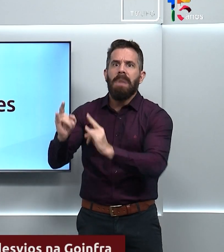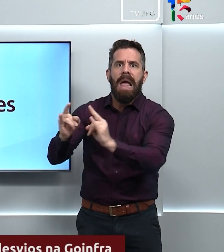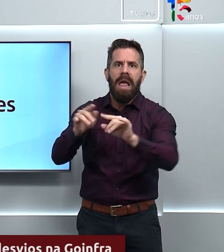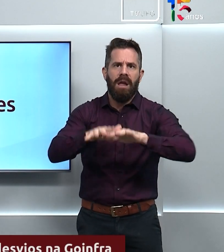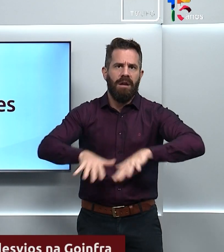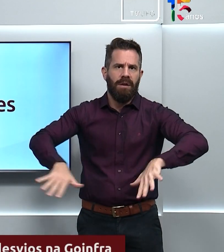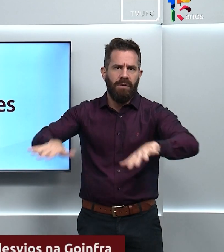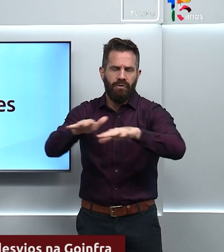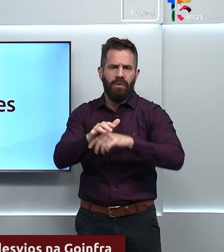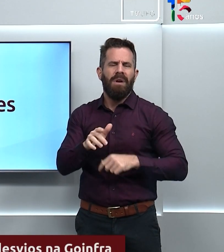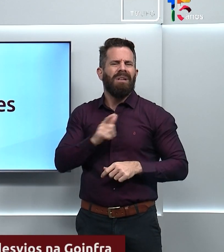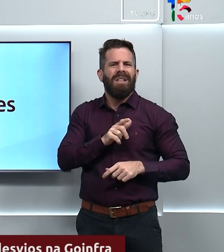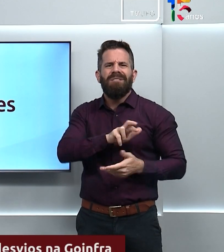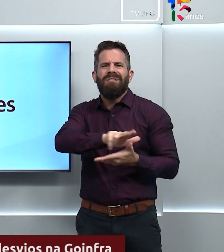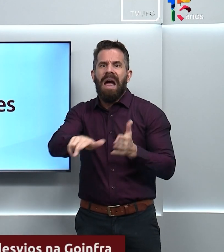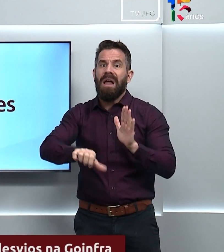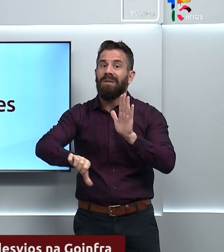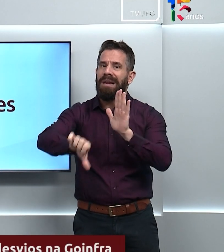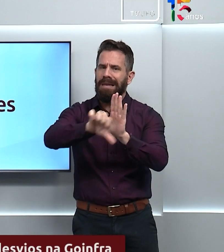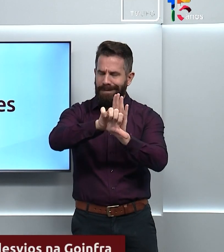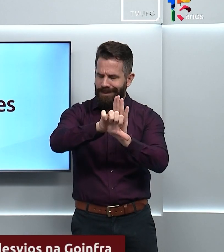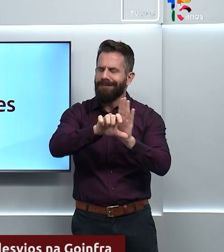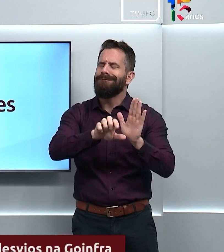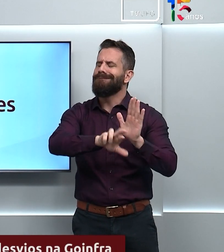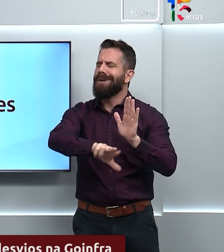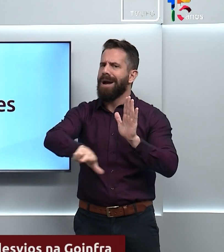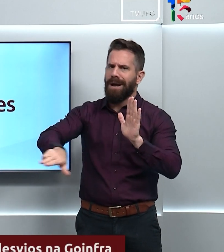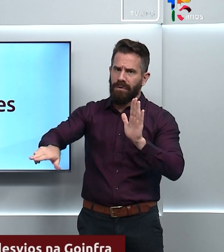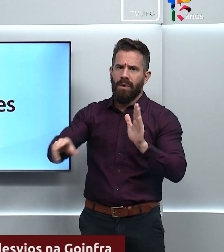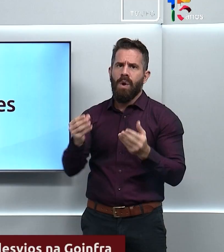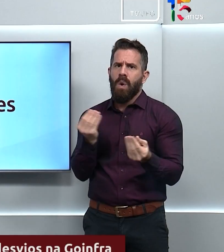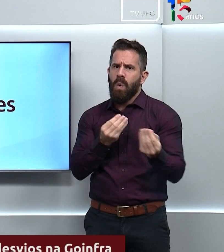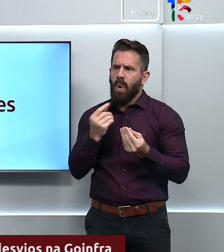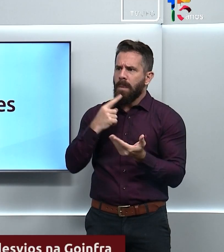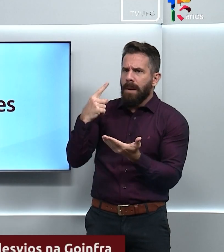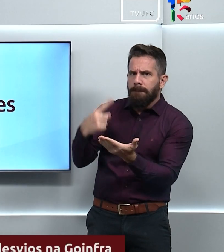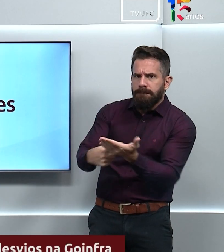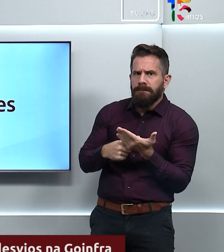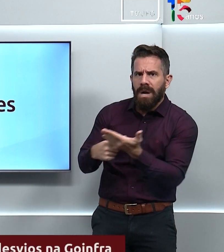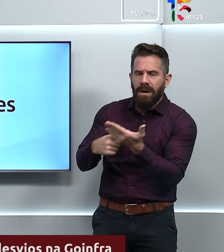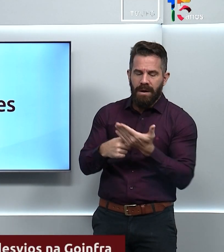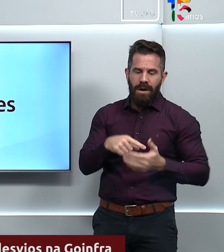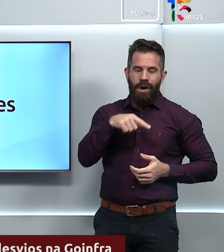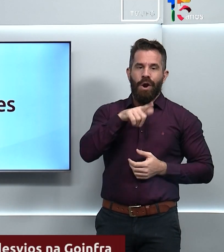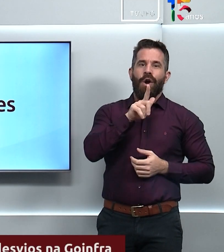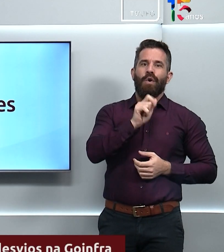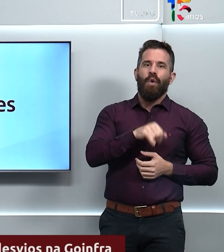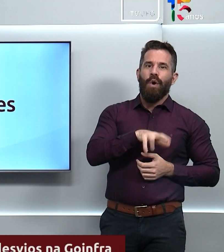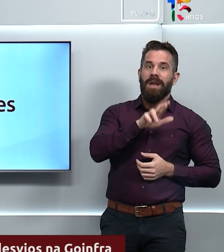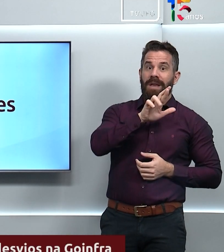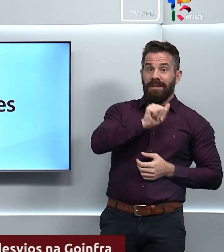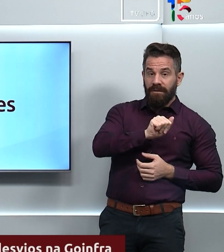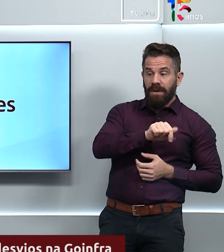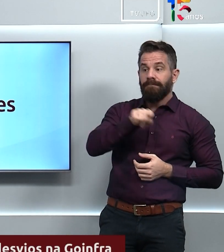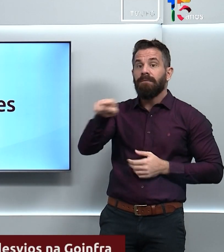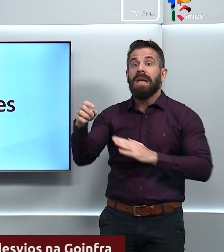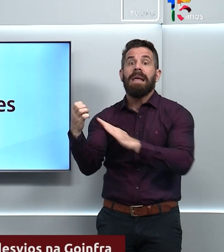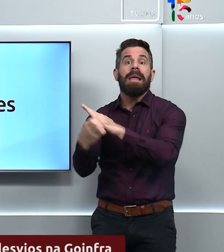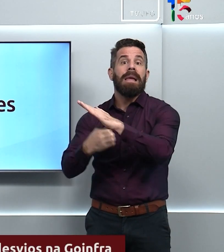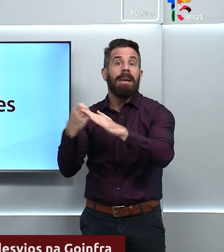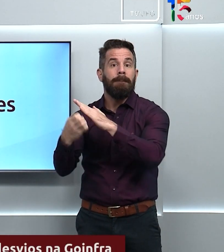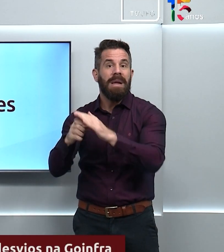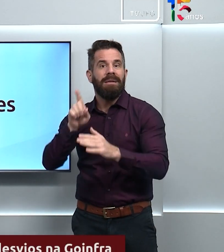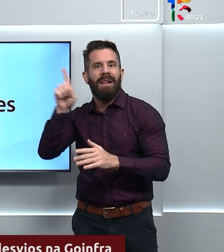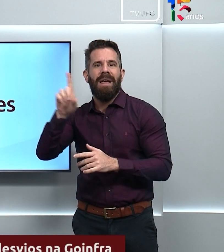na formalização quanto na execução desse contrato entre a Goinfra e uma empresa do Distrito Federal, nos anos